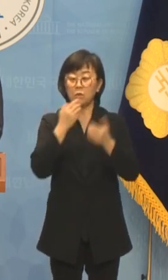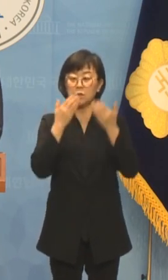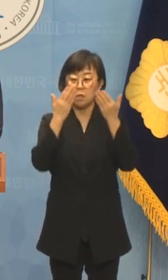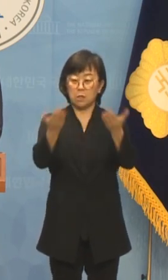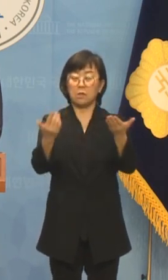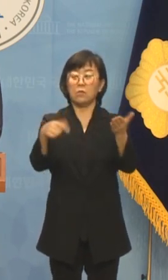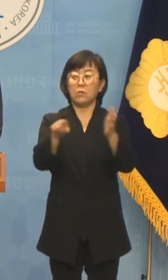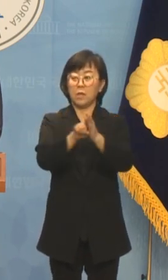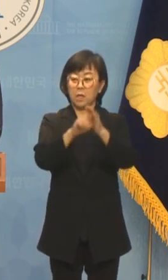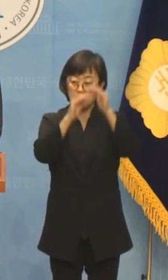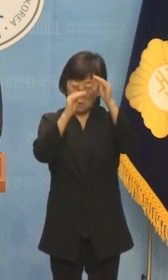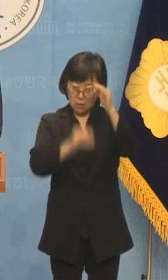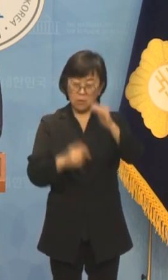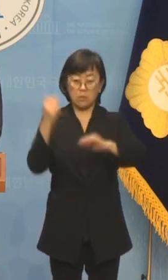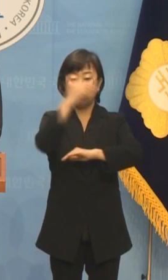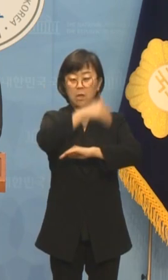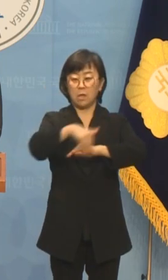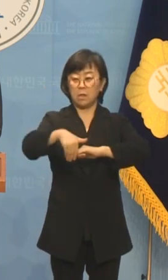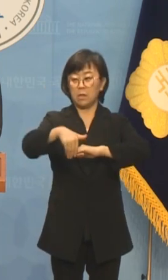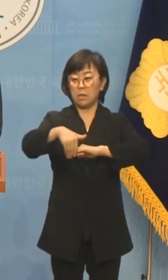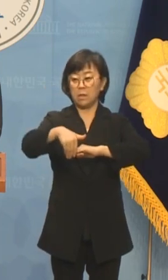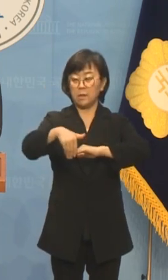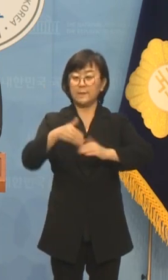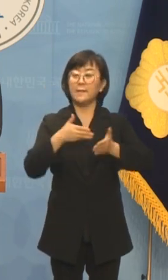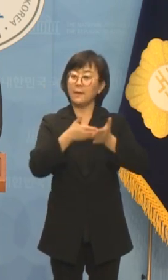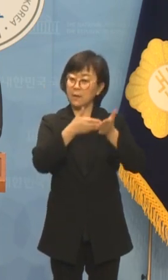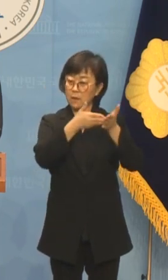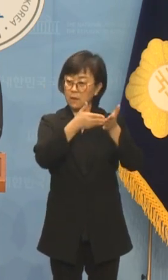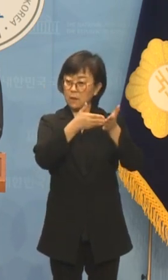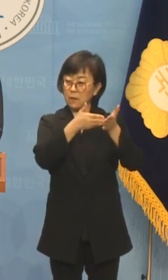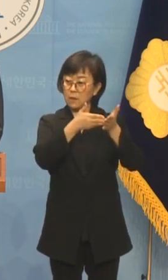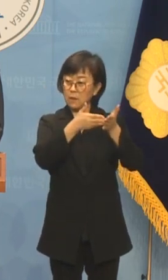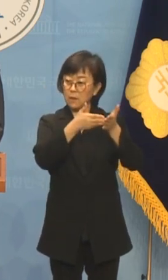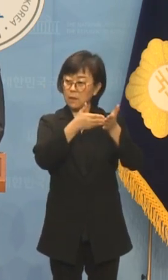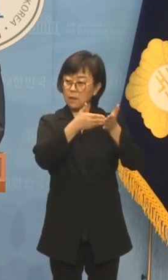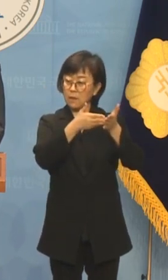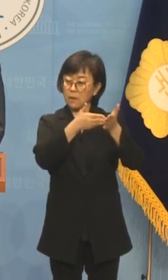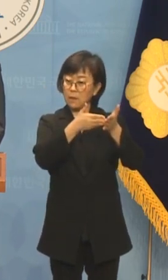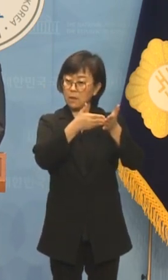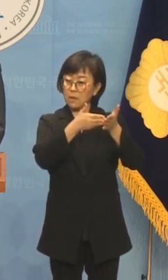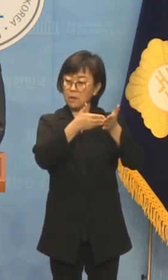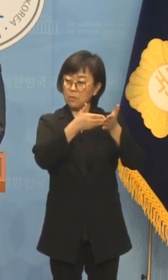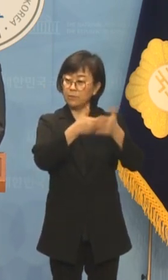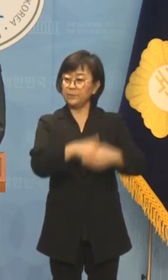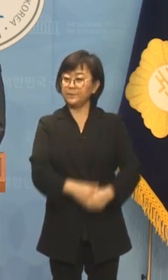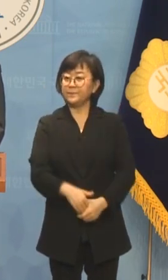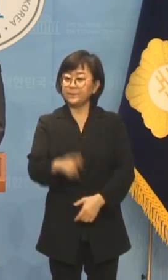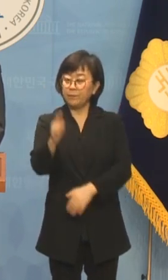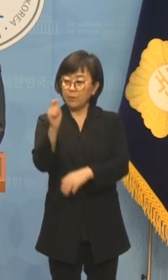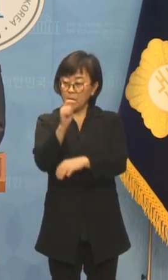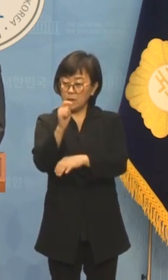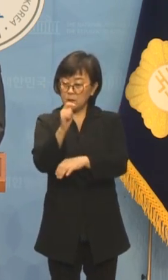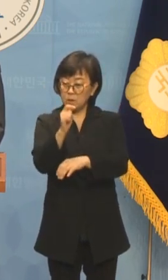다음과 같은 방안을 제안합니다. 먼저